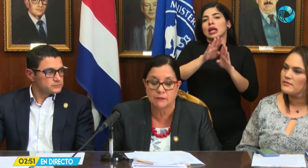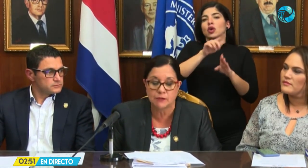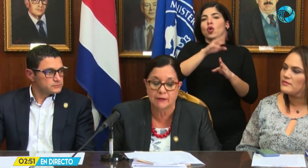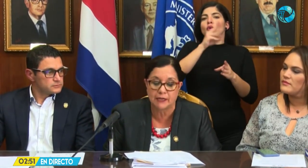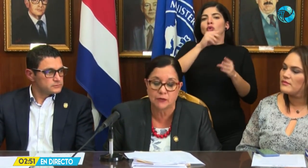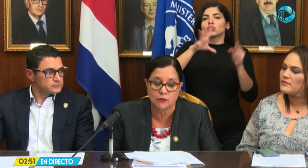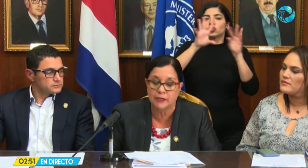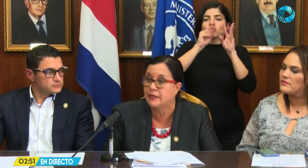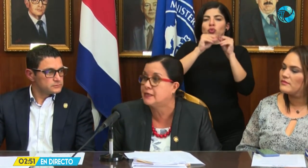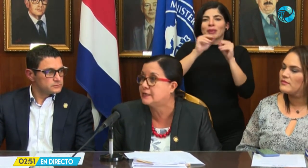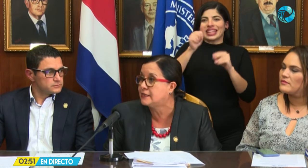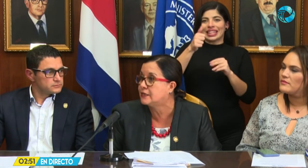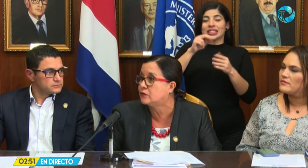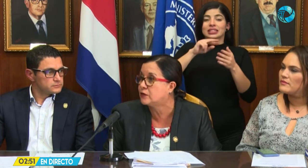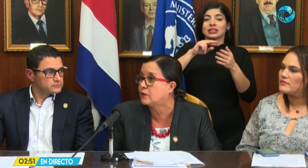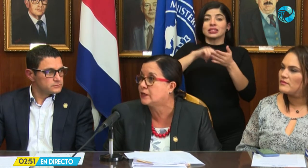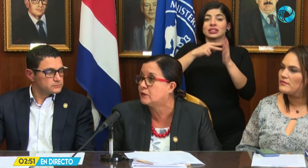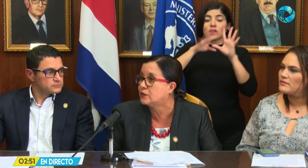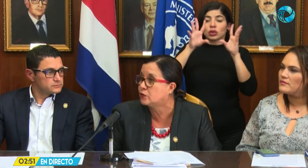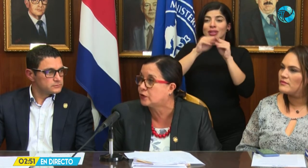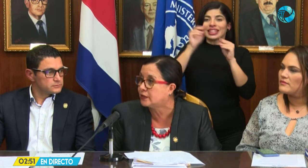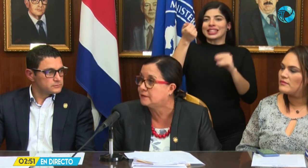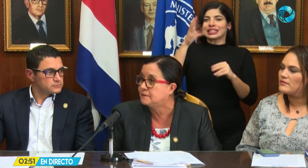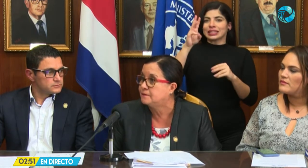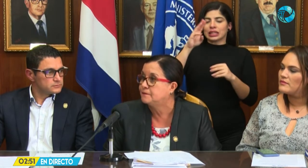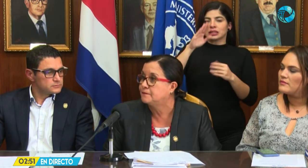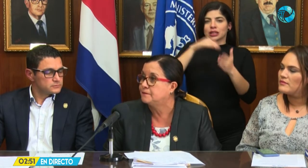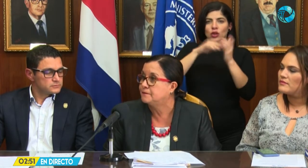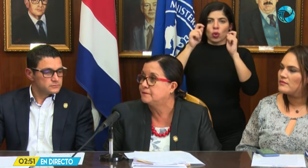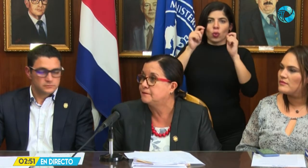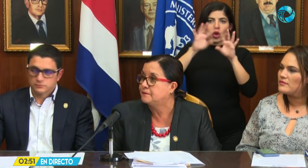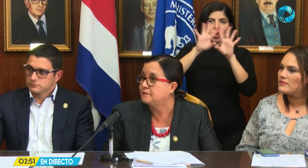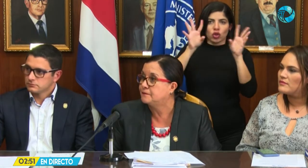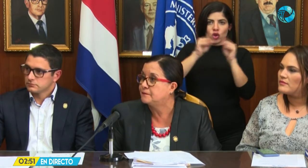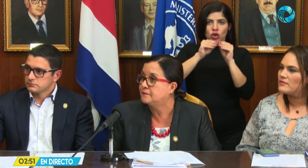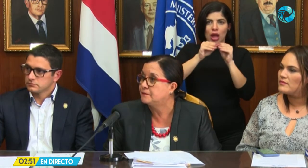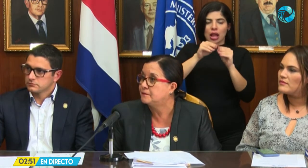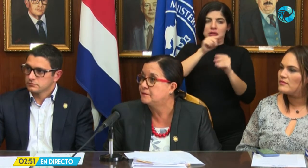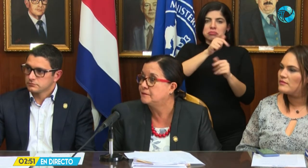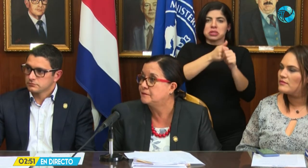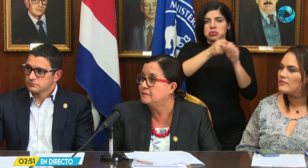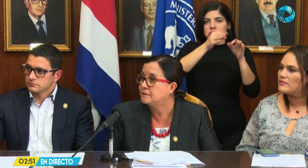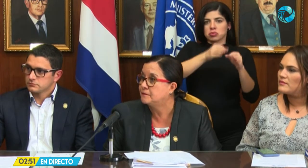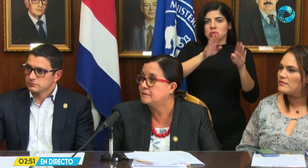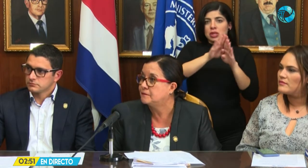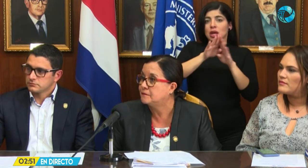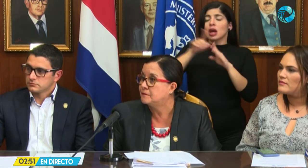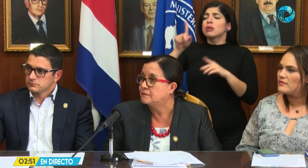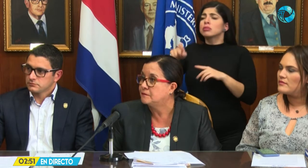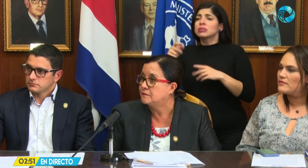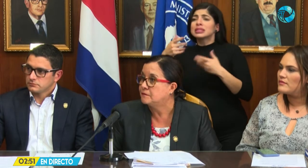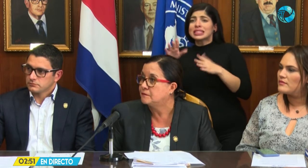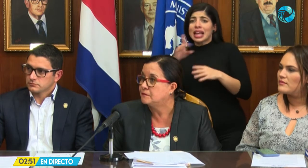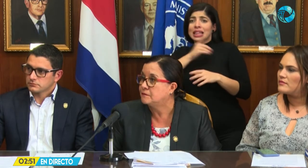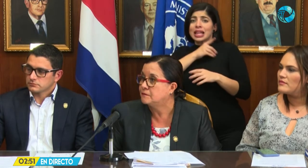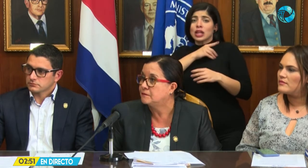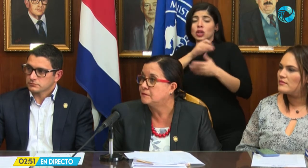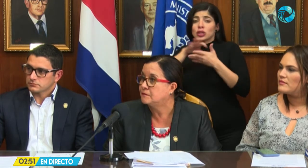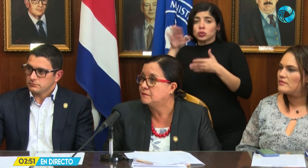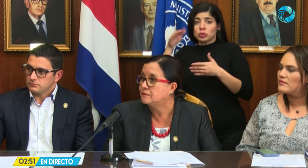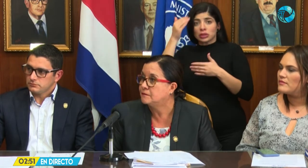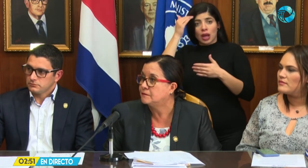Entonces estamos hablando de 16 centros educativos en total. ¿Y ya tienen los directores de los centros educativos un protocolo específico para que